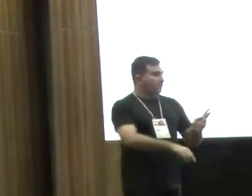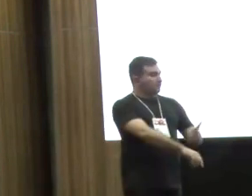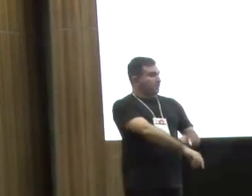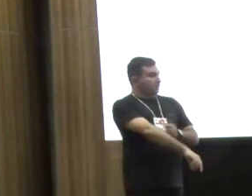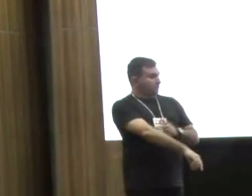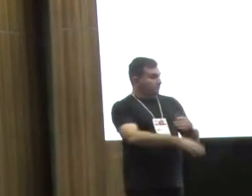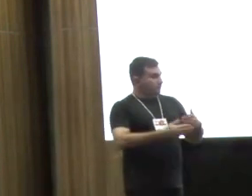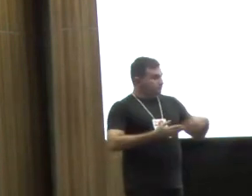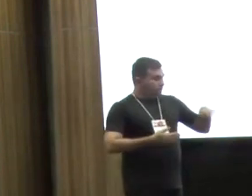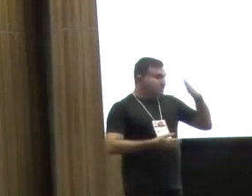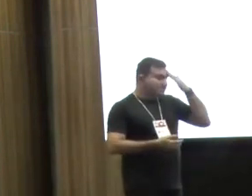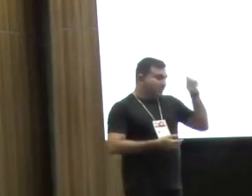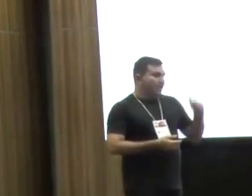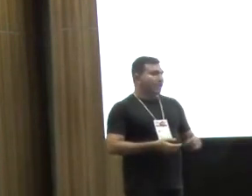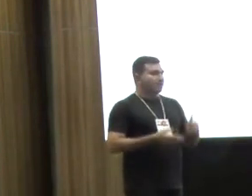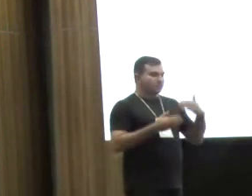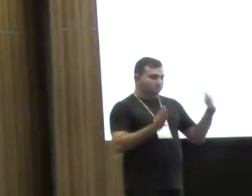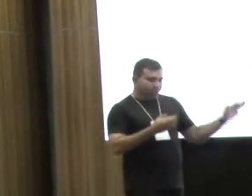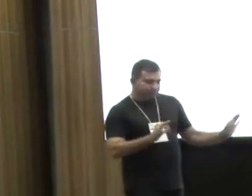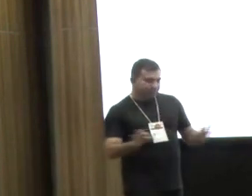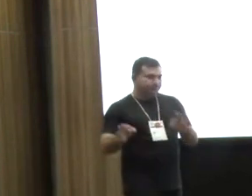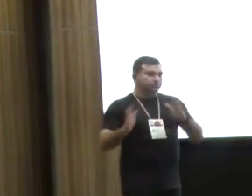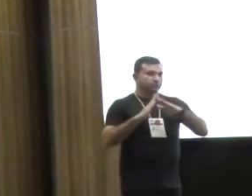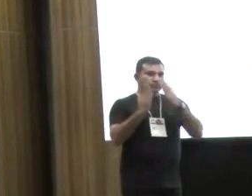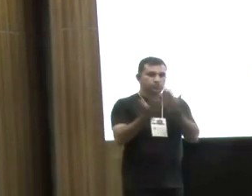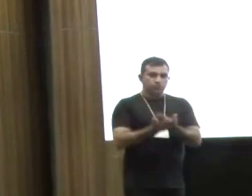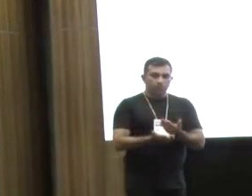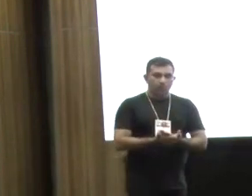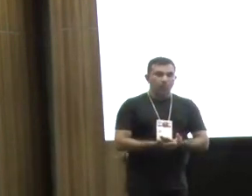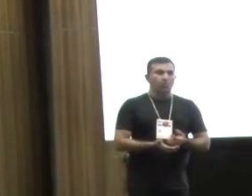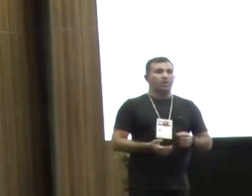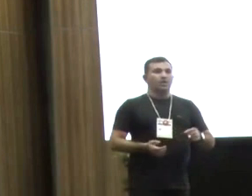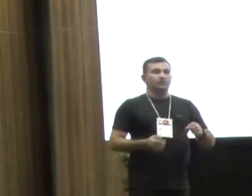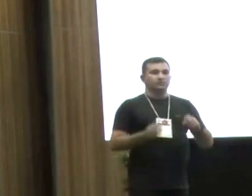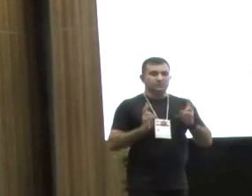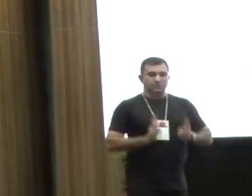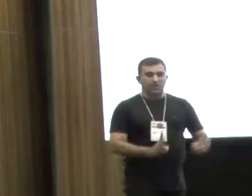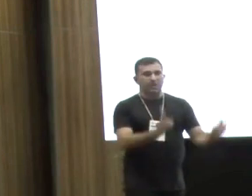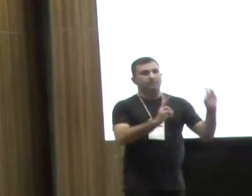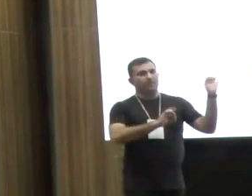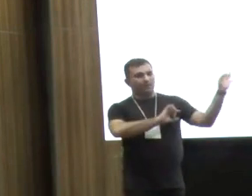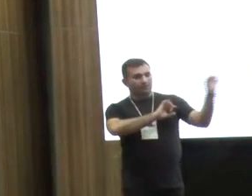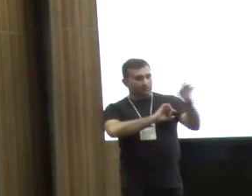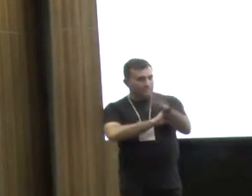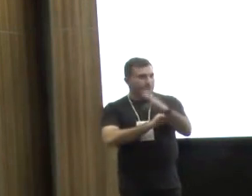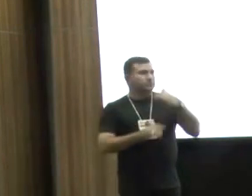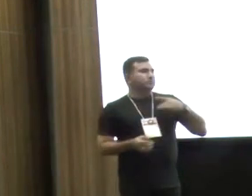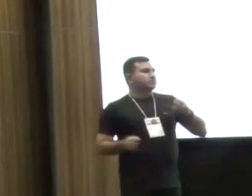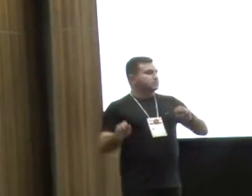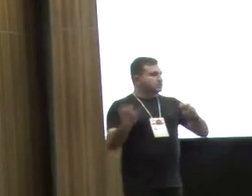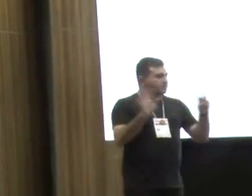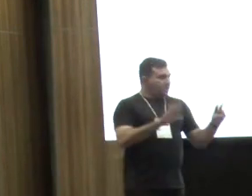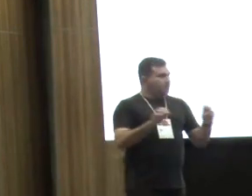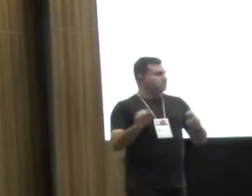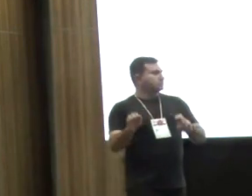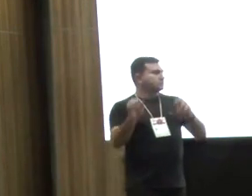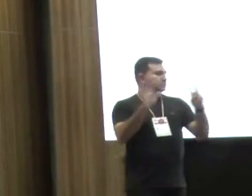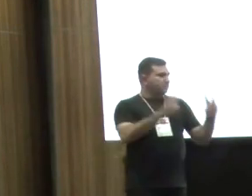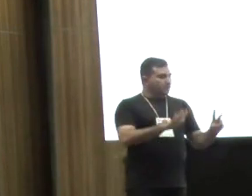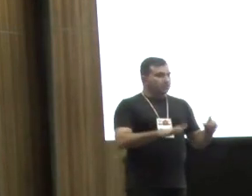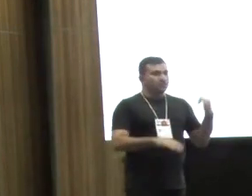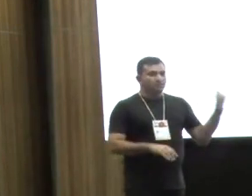Pedagogicamente, no momento em que eu deixo claro no início de cada semestre letivo,